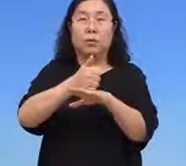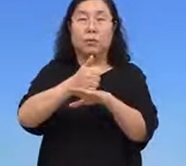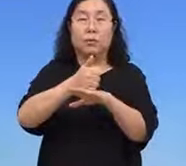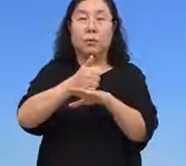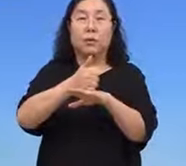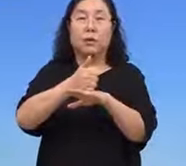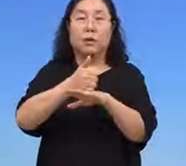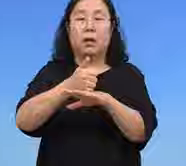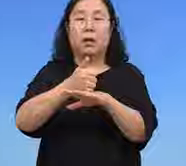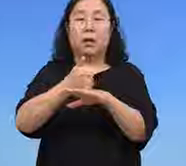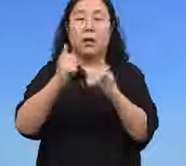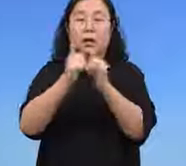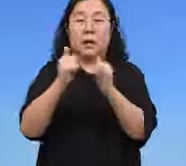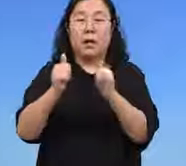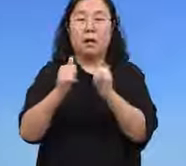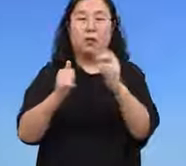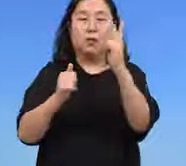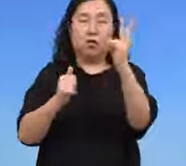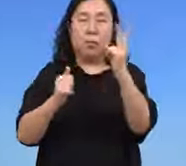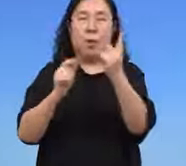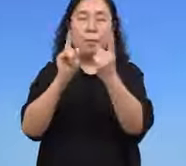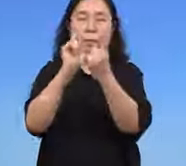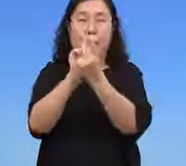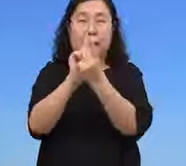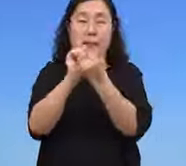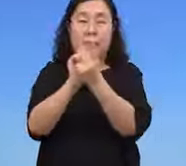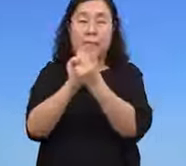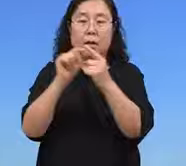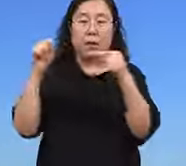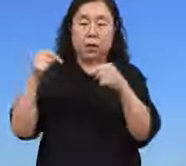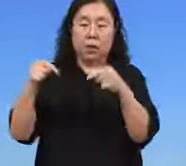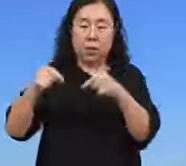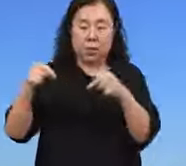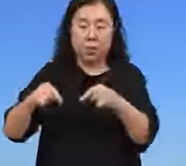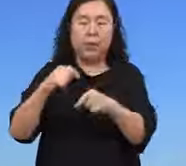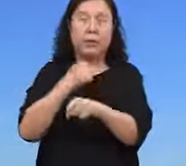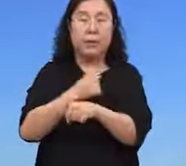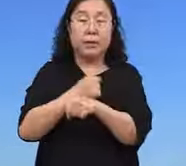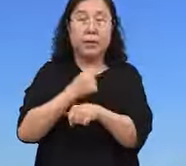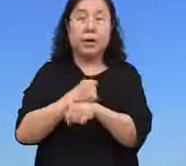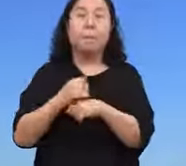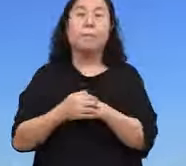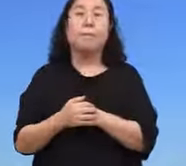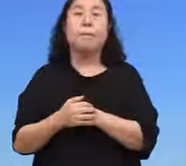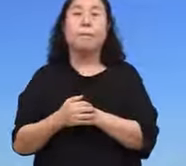만나서 2번에 걸쳐서 이제 인터뷰를 했는데요, 그룹으로 인터뷰를 했죠.